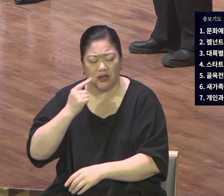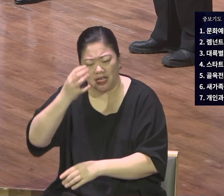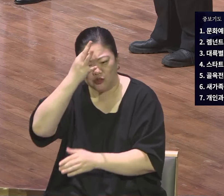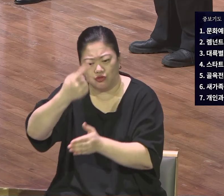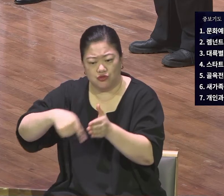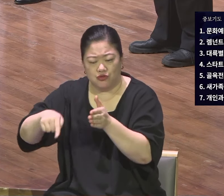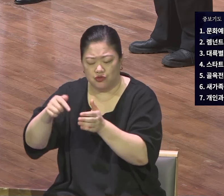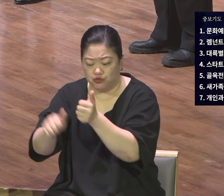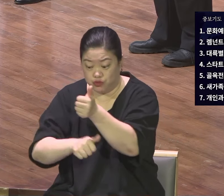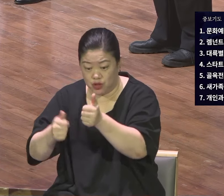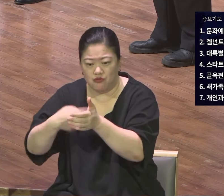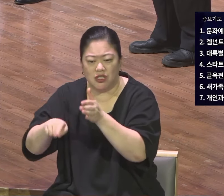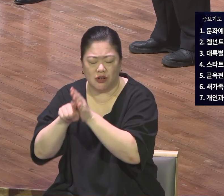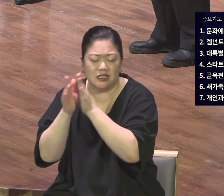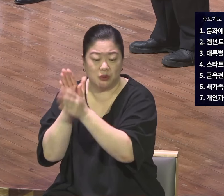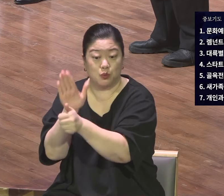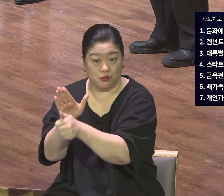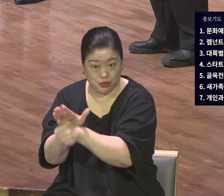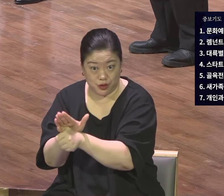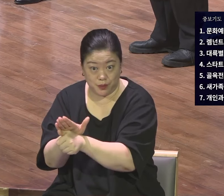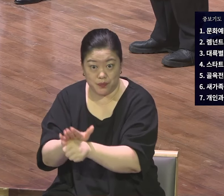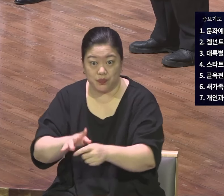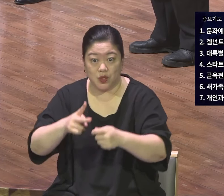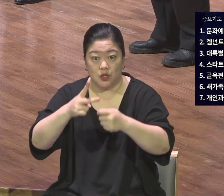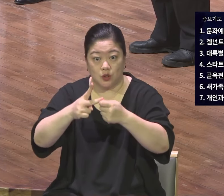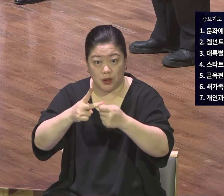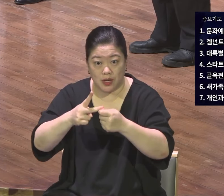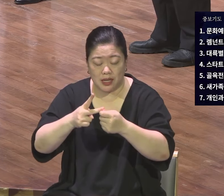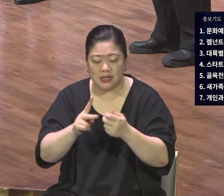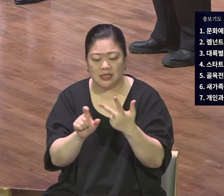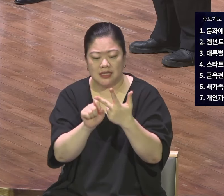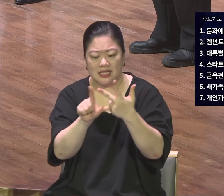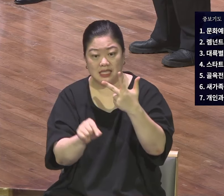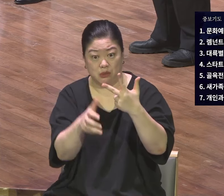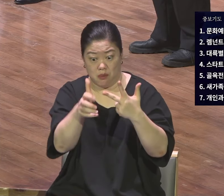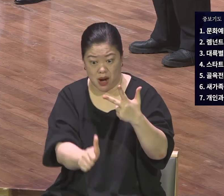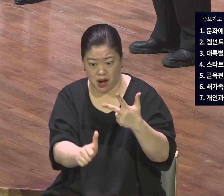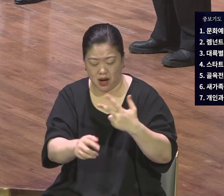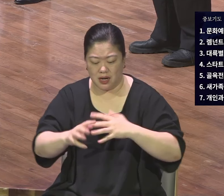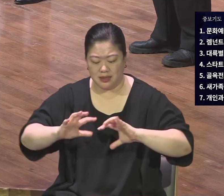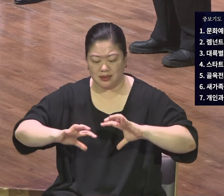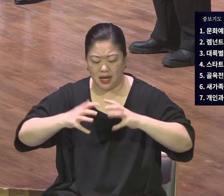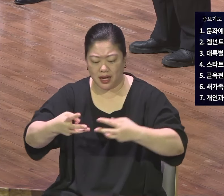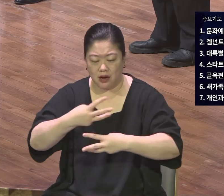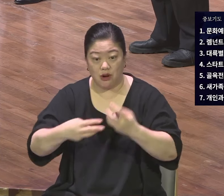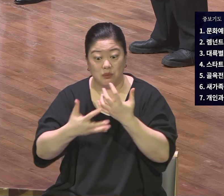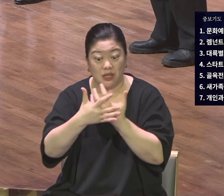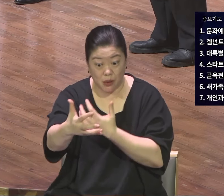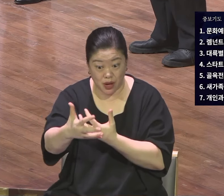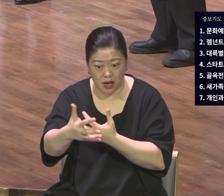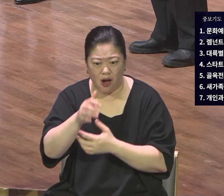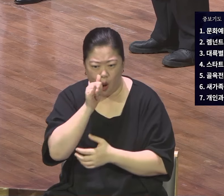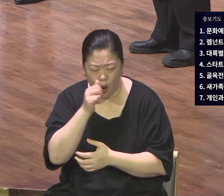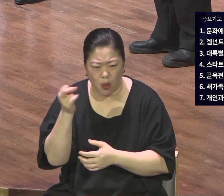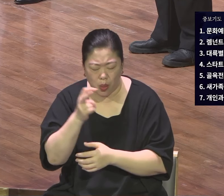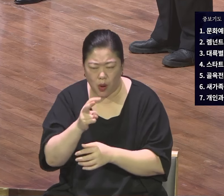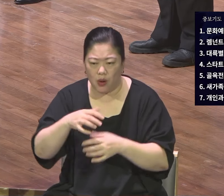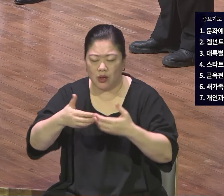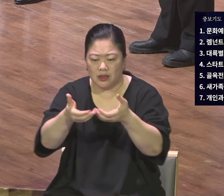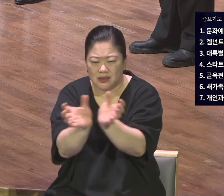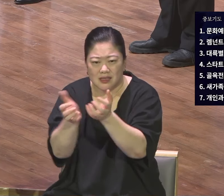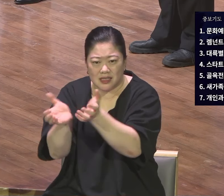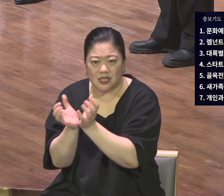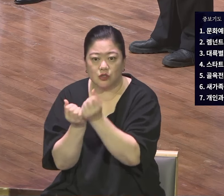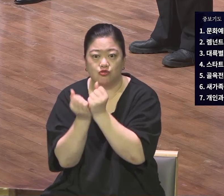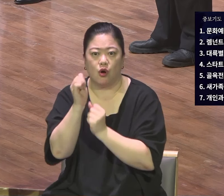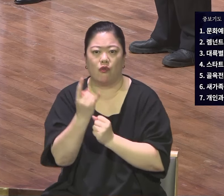수련회와 세계 렘넌트들을 통해서 우리 예언의 렘넌트들이 영적 서밋으로 세워질 수 있도록 기도해 주시고, 대륙별